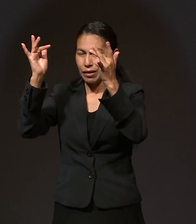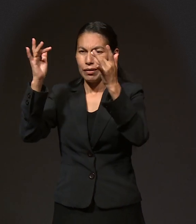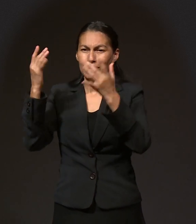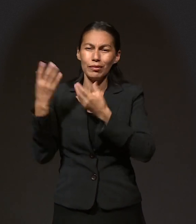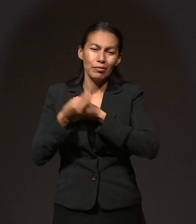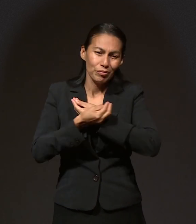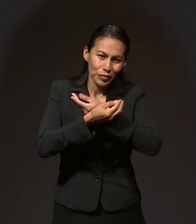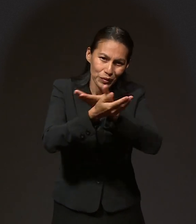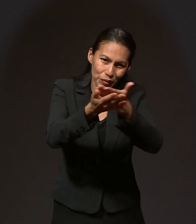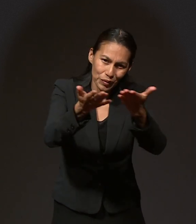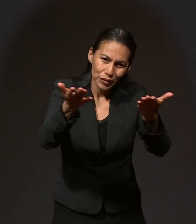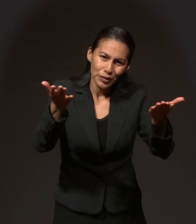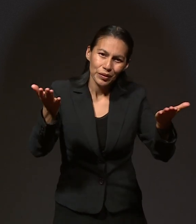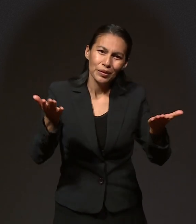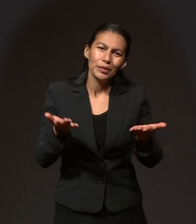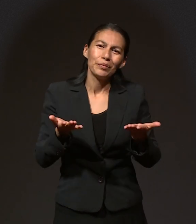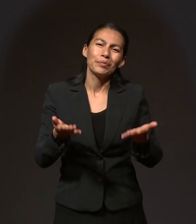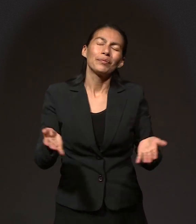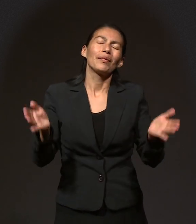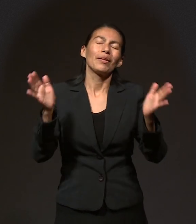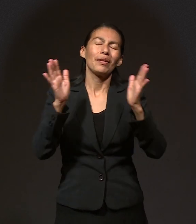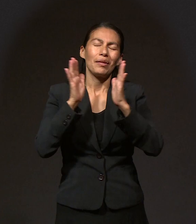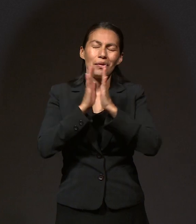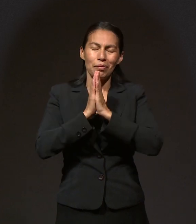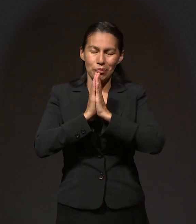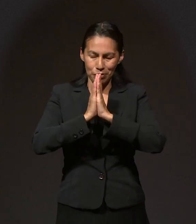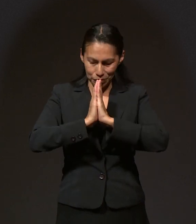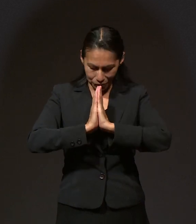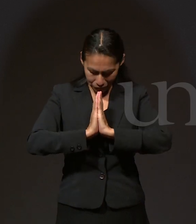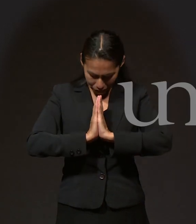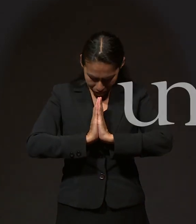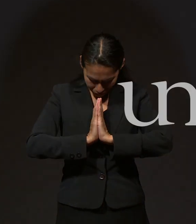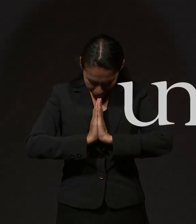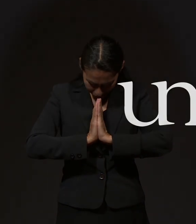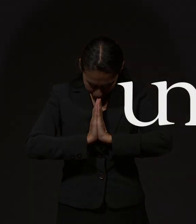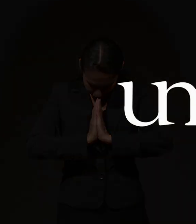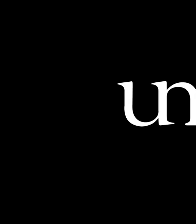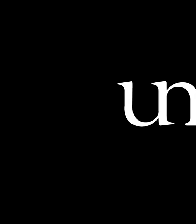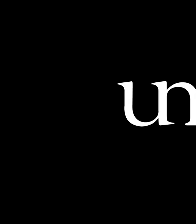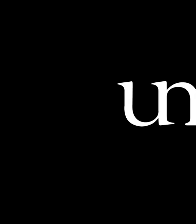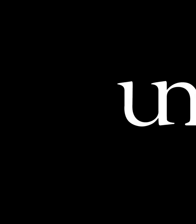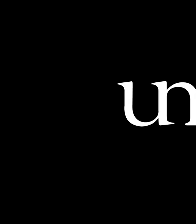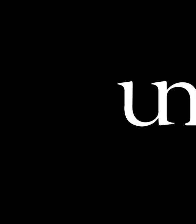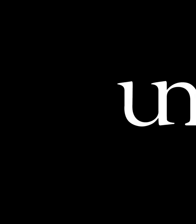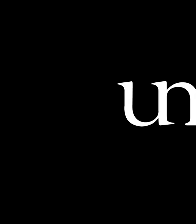el Espíritu Santo sean con todos ustedes. Amén.